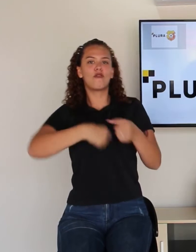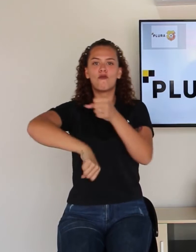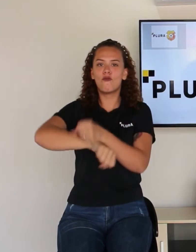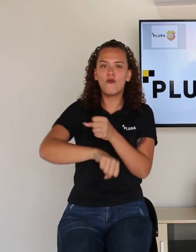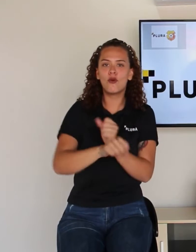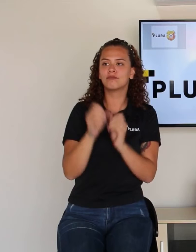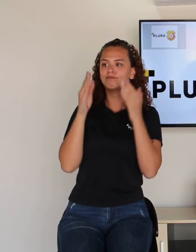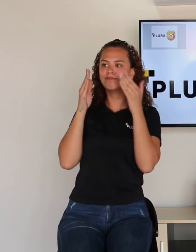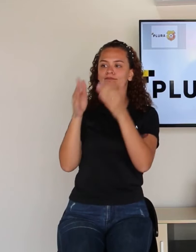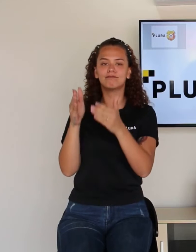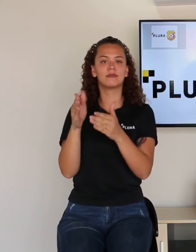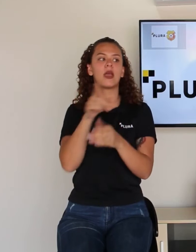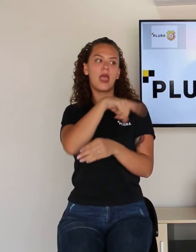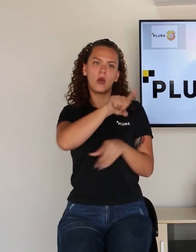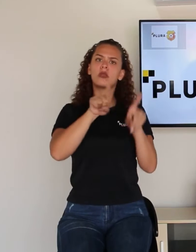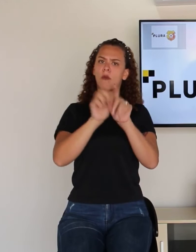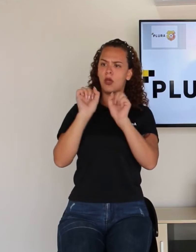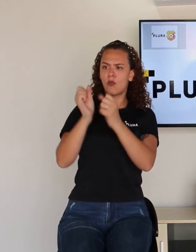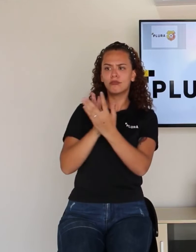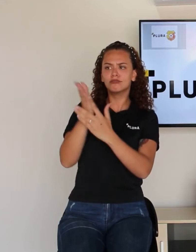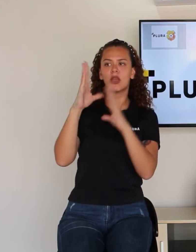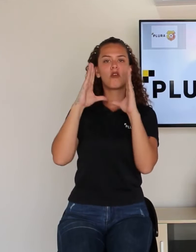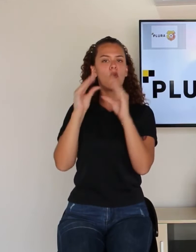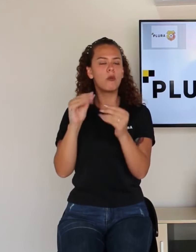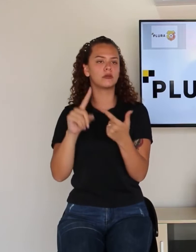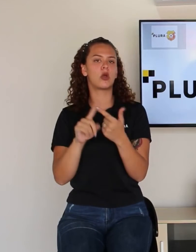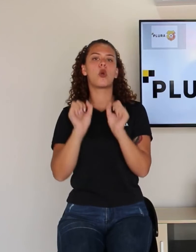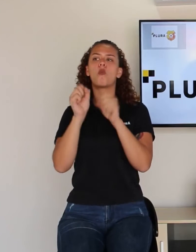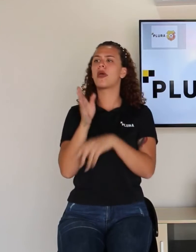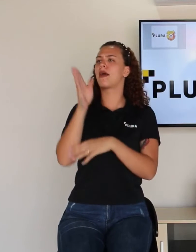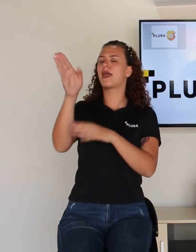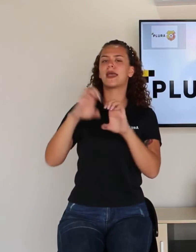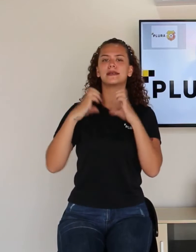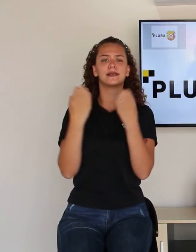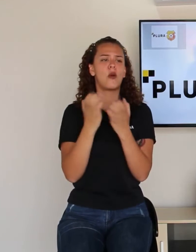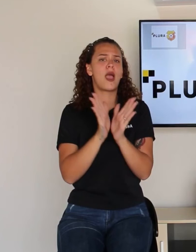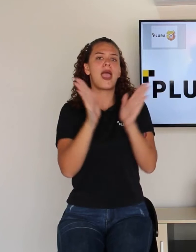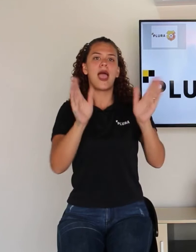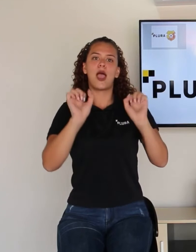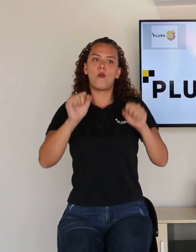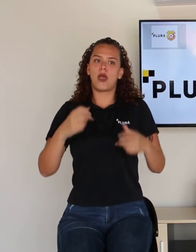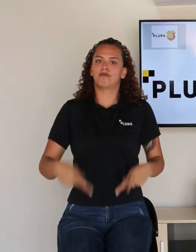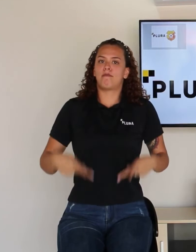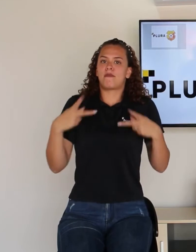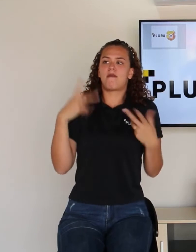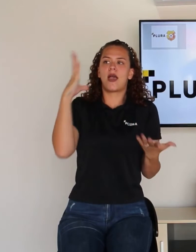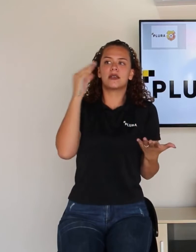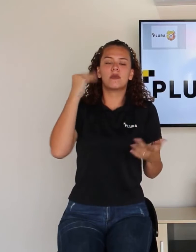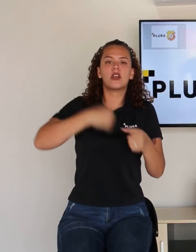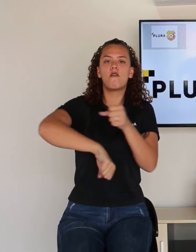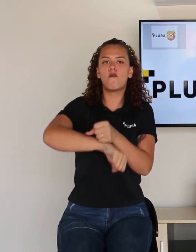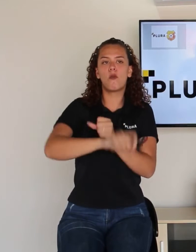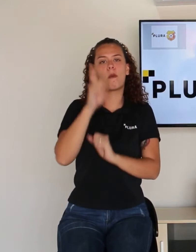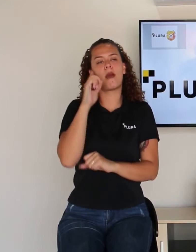personas que les gusta el fútbol, también puedan acceder a esta información, puedan ir a estadios, en general puedan vivir la experiencia del fútbol,